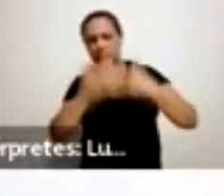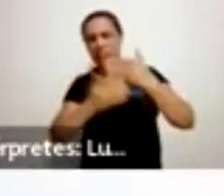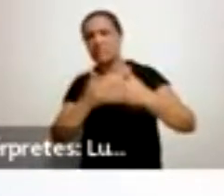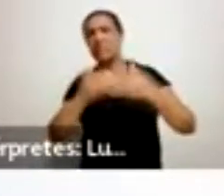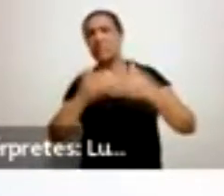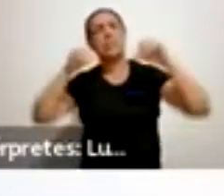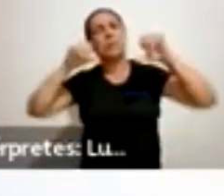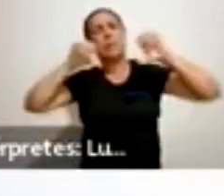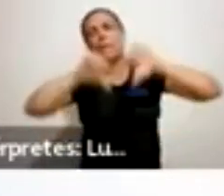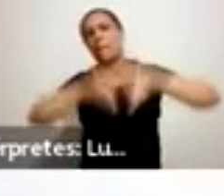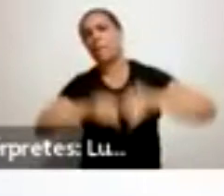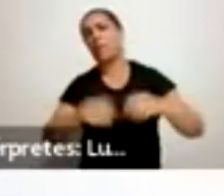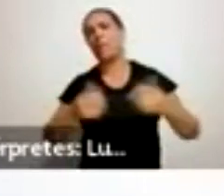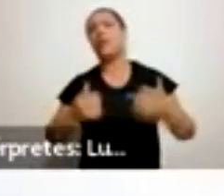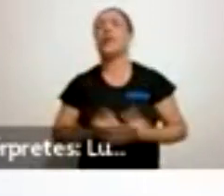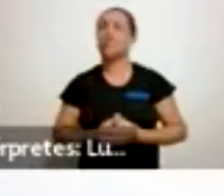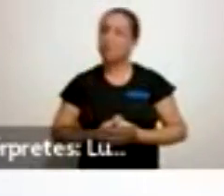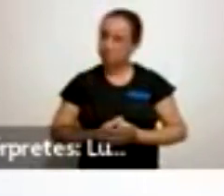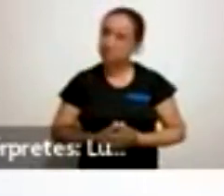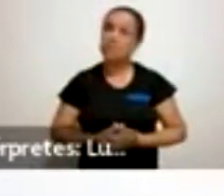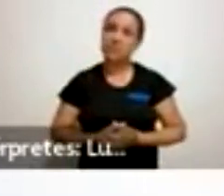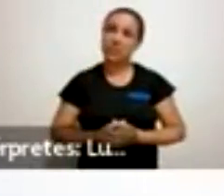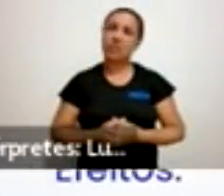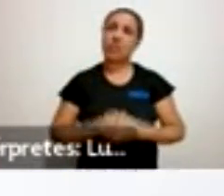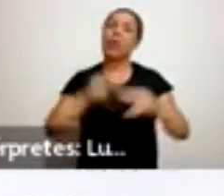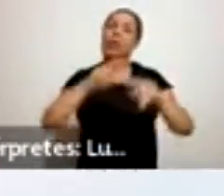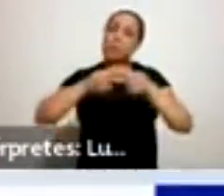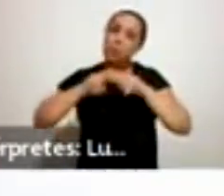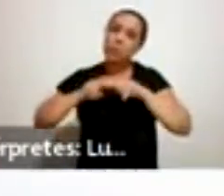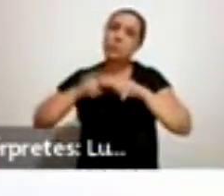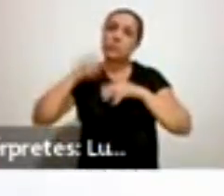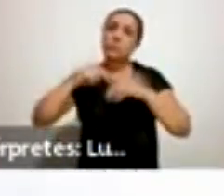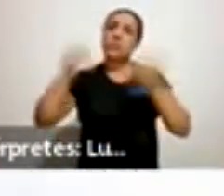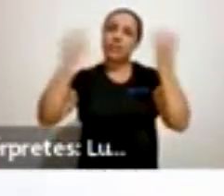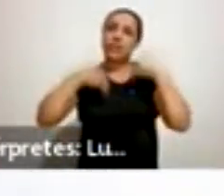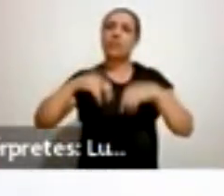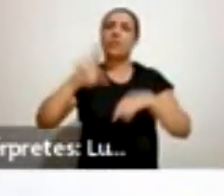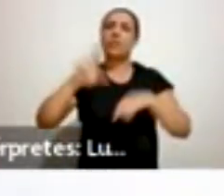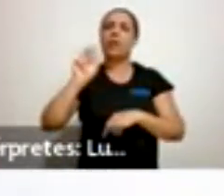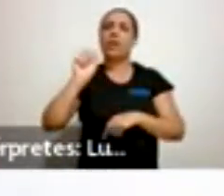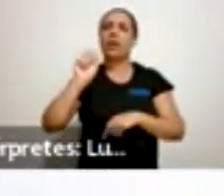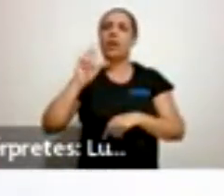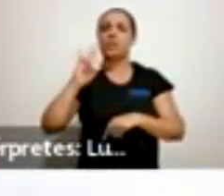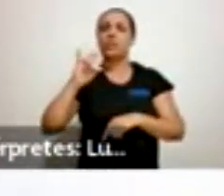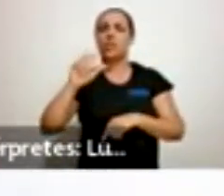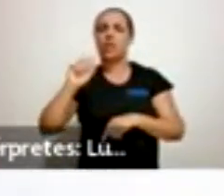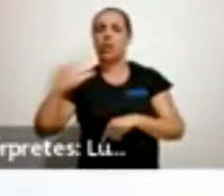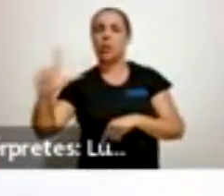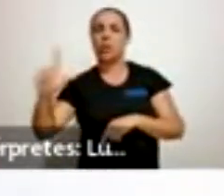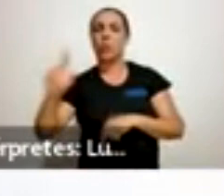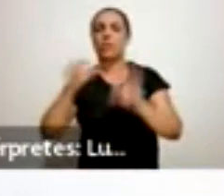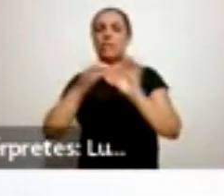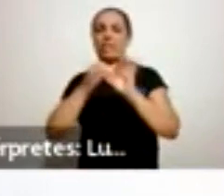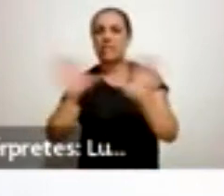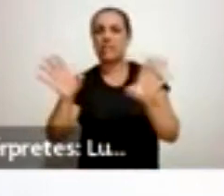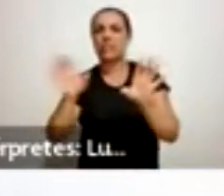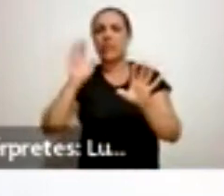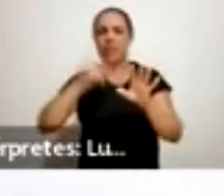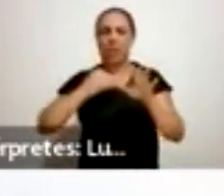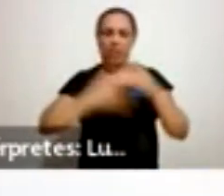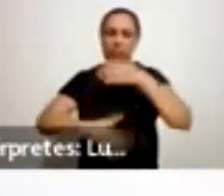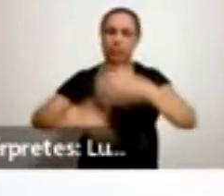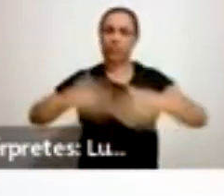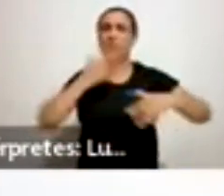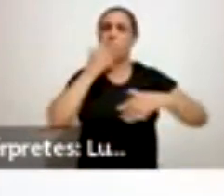diversas patologias a partir de uma acidez e um excesso de radicais livres. E aí, a nossa palestra aqui, o